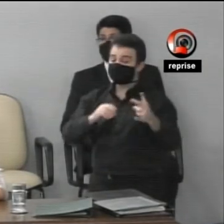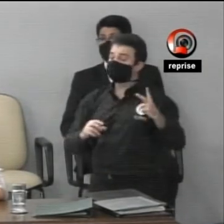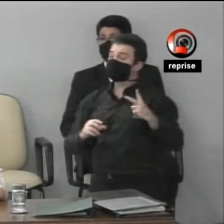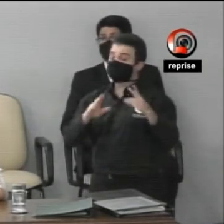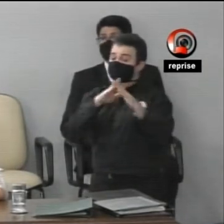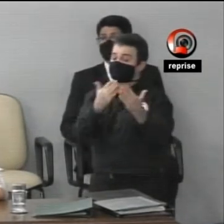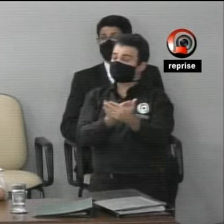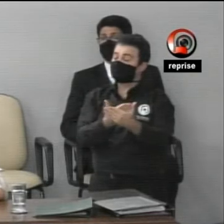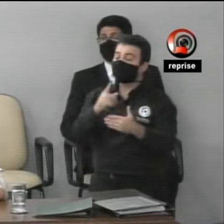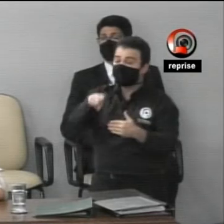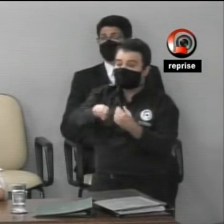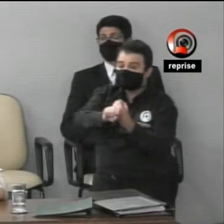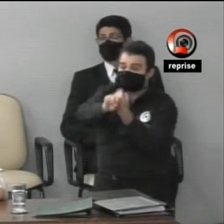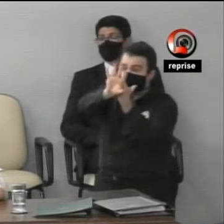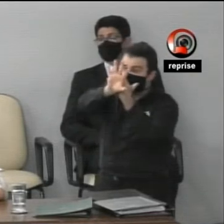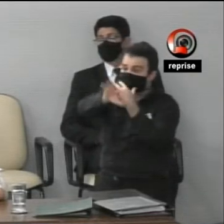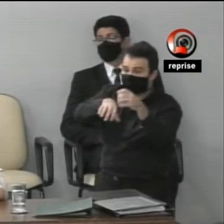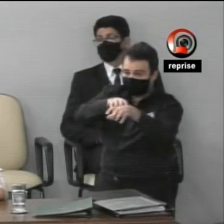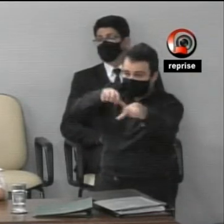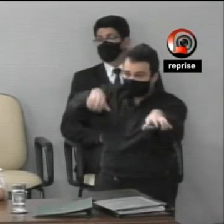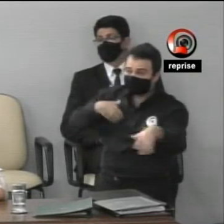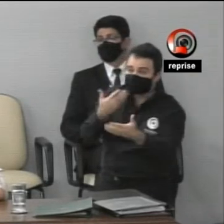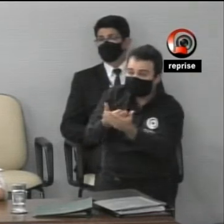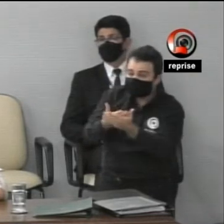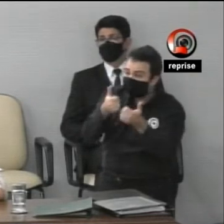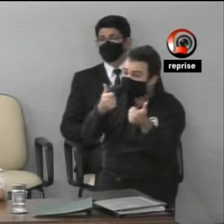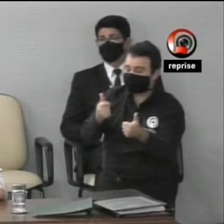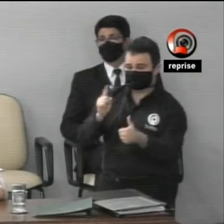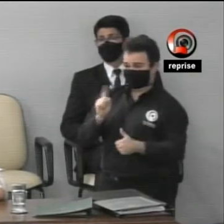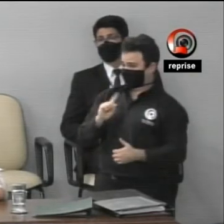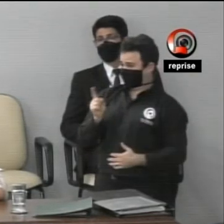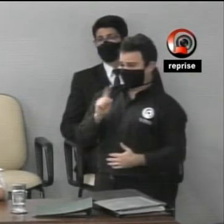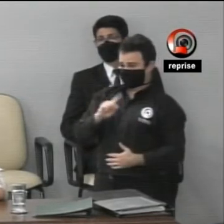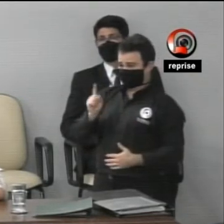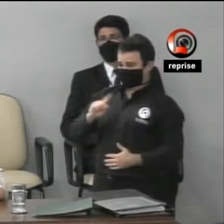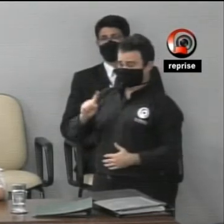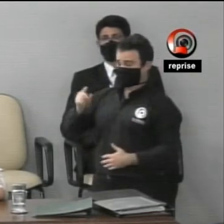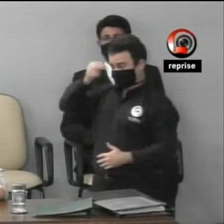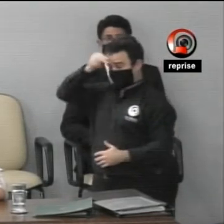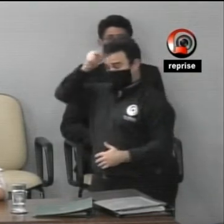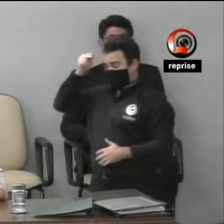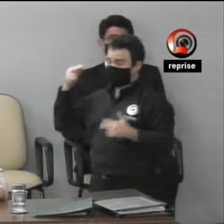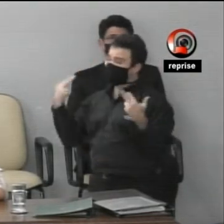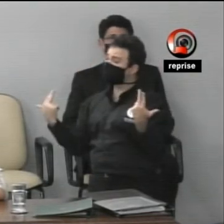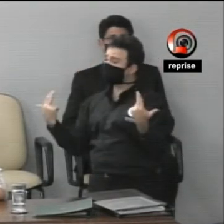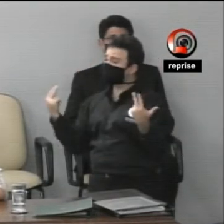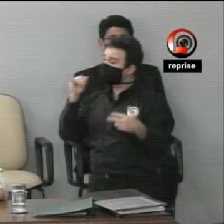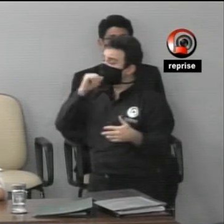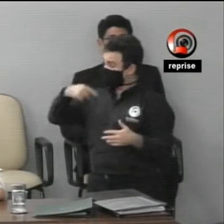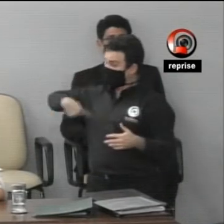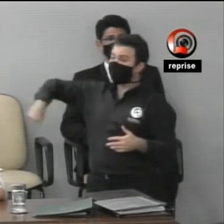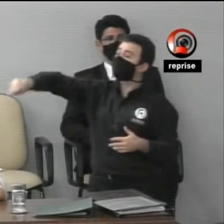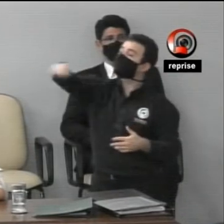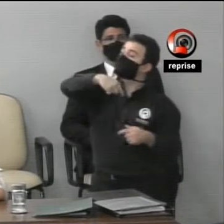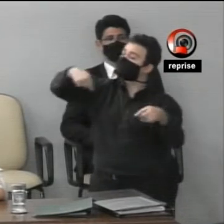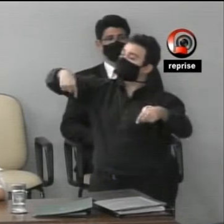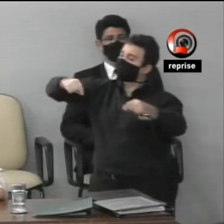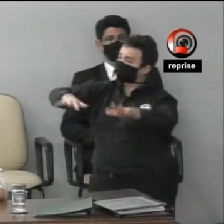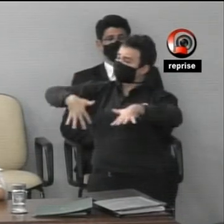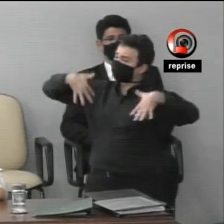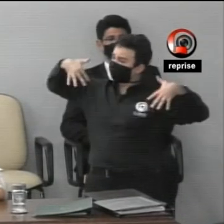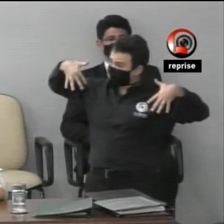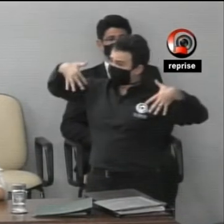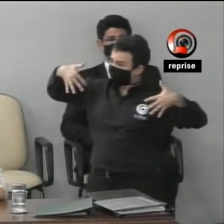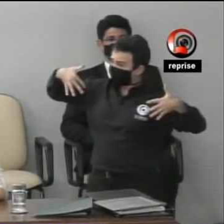atividade online, assim como nós. Eu acredito que dentro desse plenário aqui, muitos de nós têm muito mais facilidade para